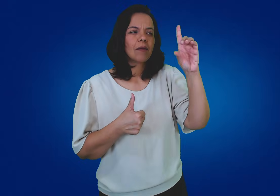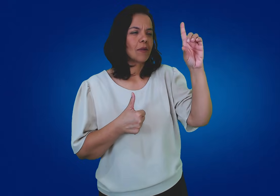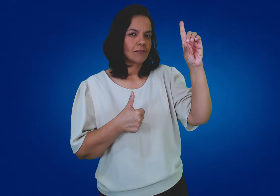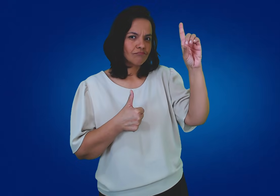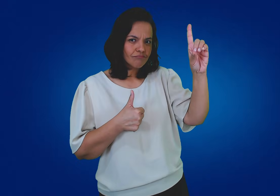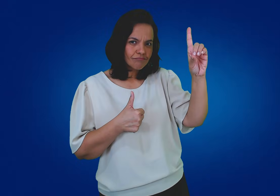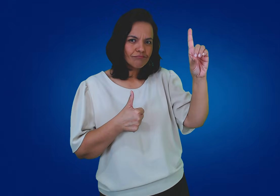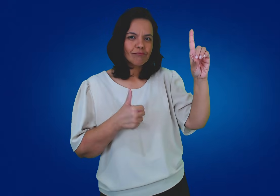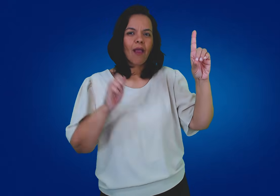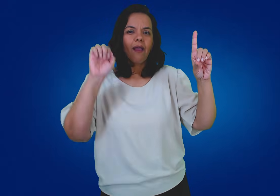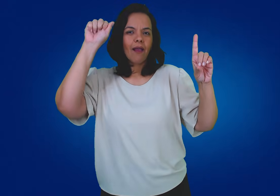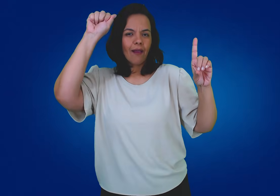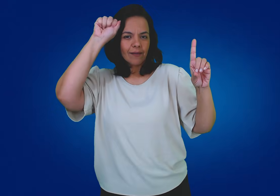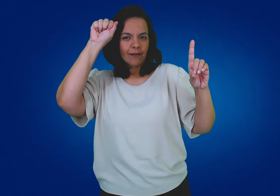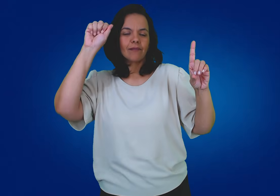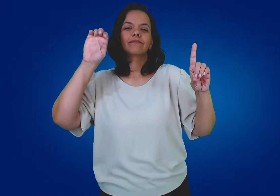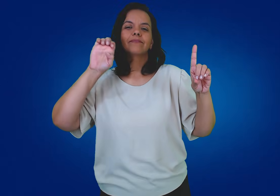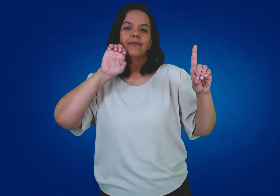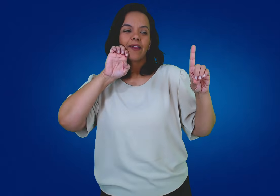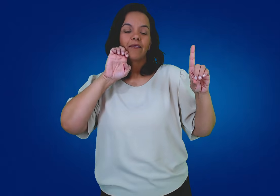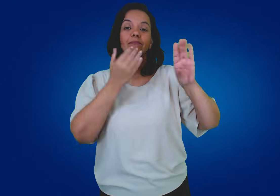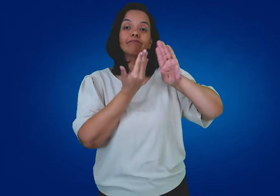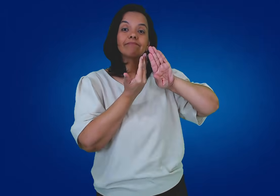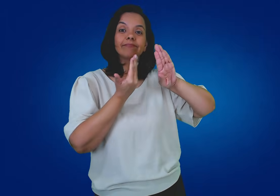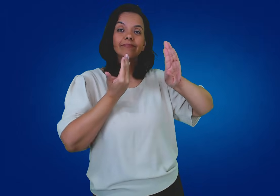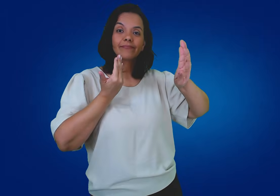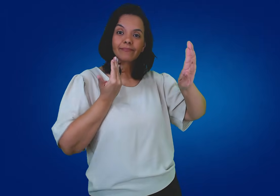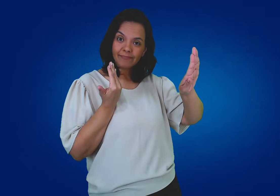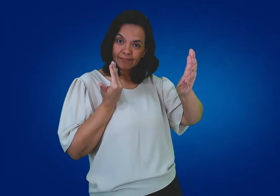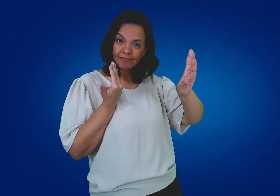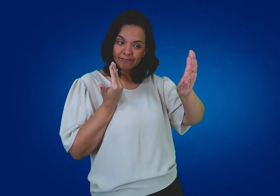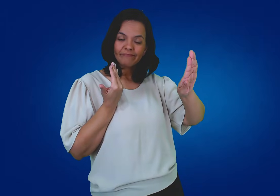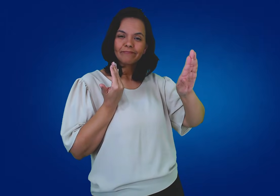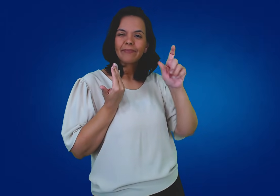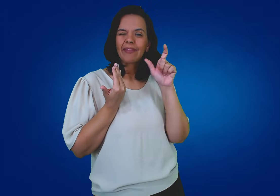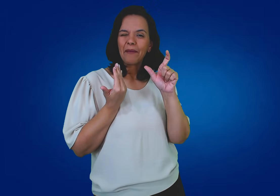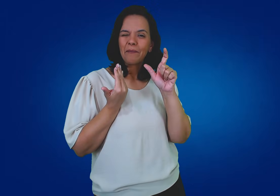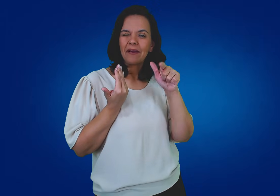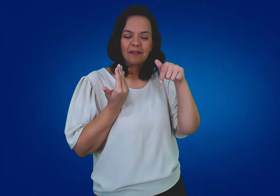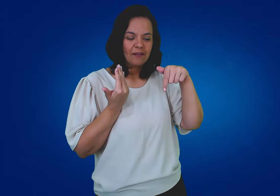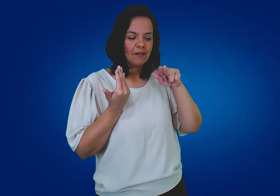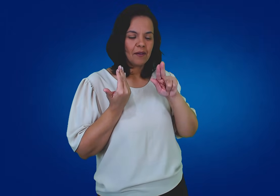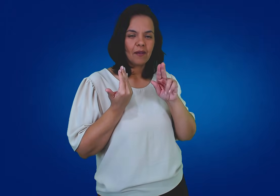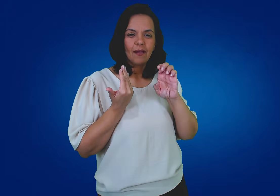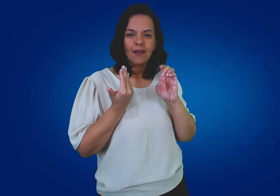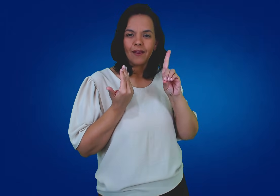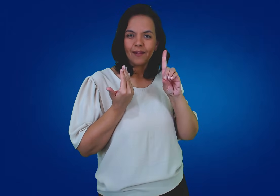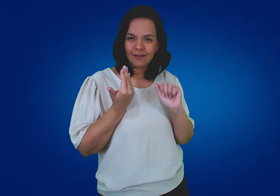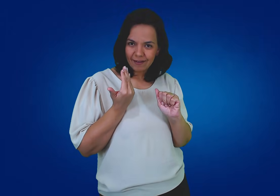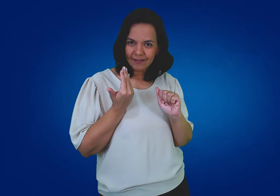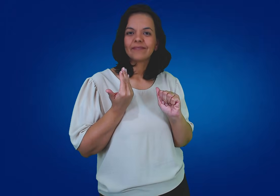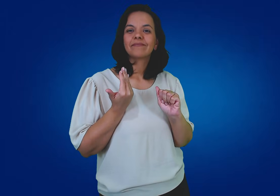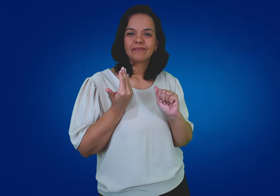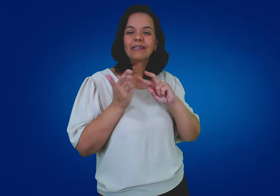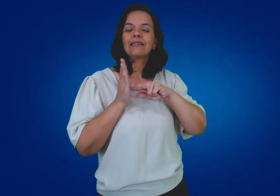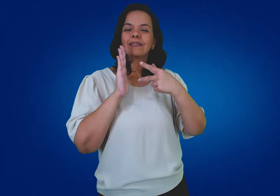Lembra que nós estudamos sobre o afastamento de Adão e Eva? Lembra daquela palavra queda,